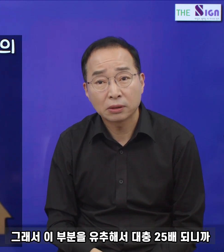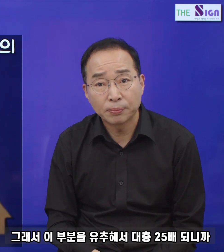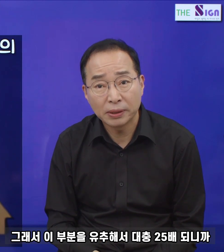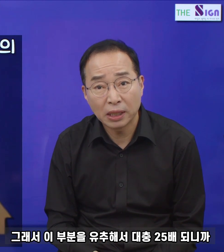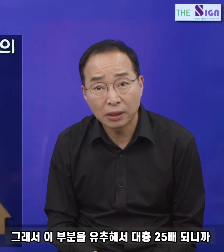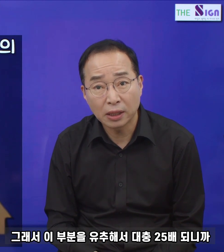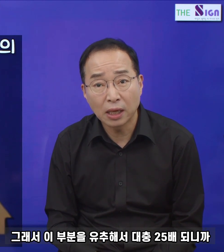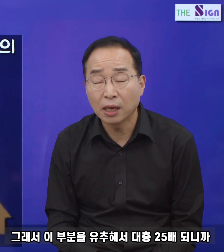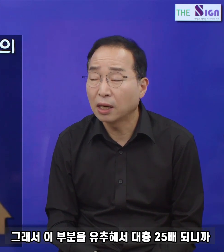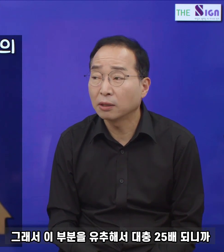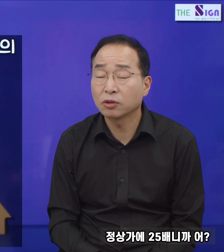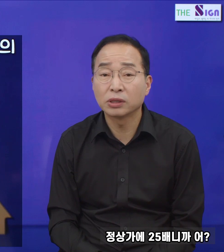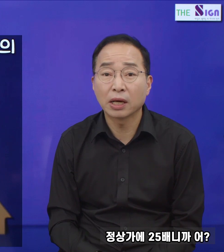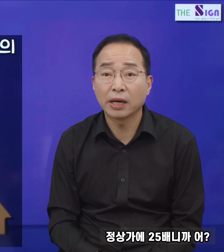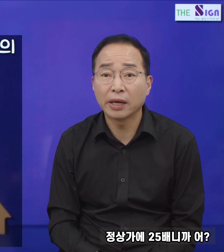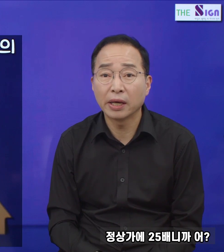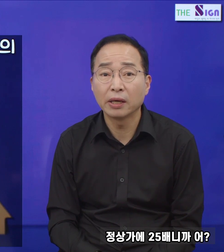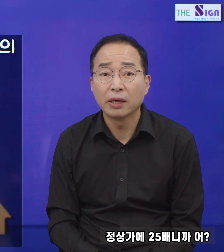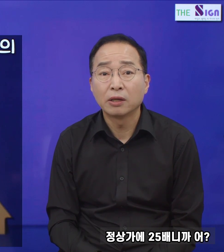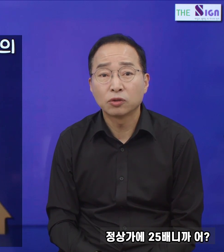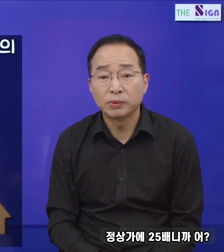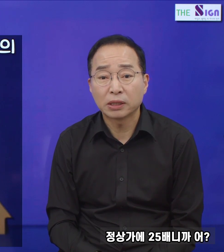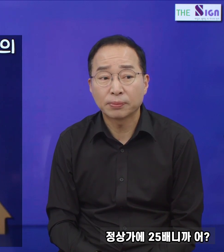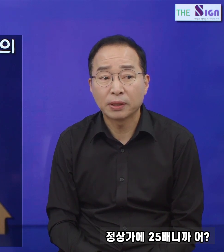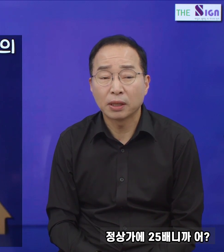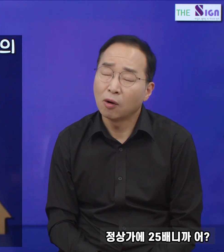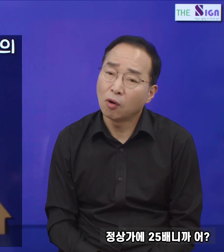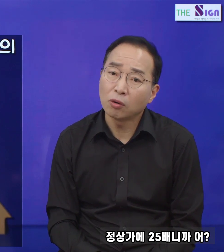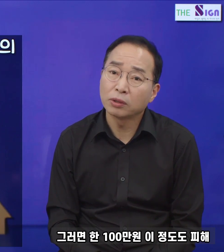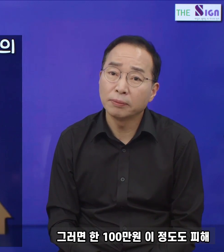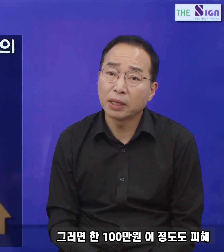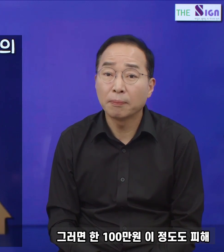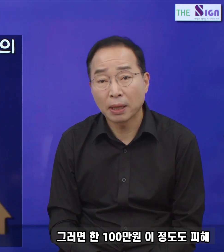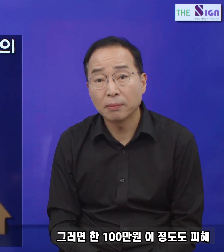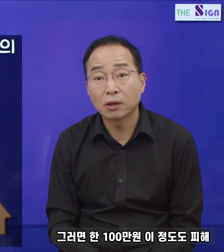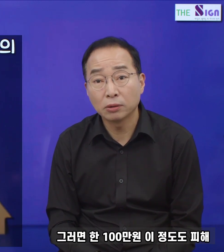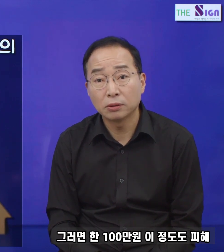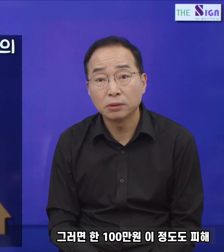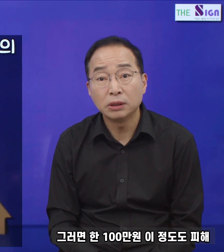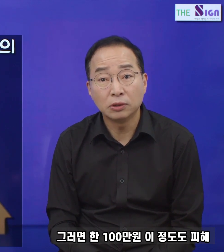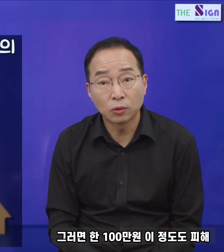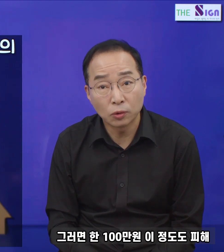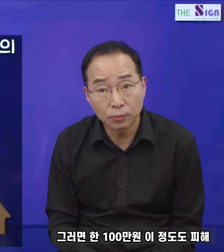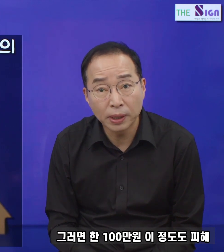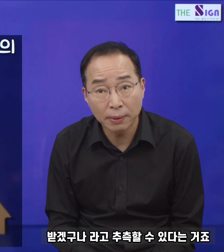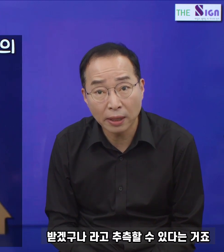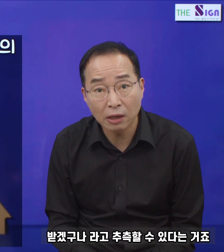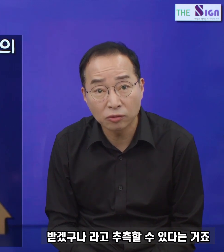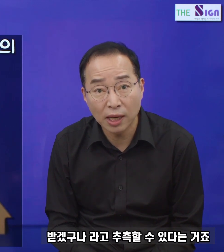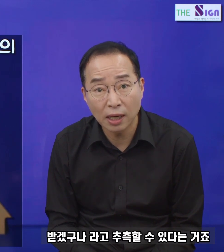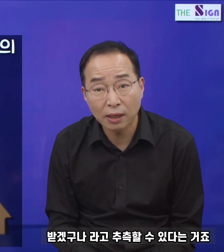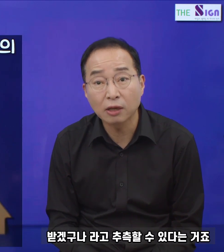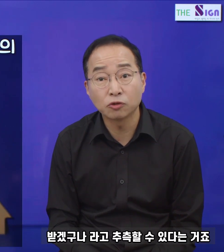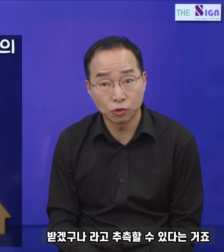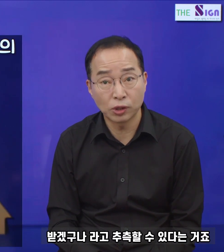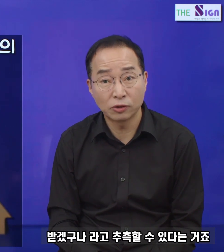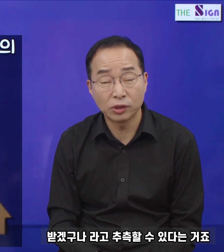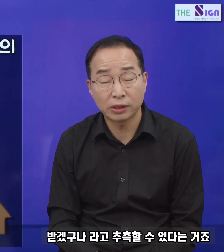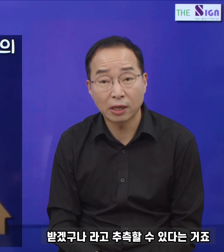25배 되니까 정상가에 25배니까 그러면 한 100만원 이 정도도 피해받겠구나 라고 추측할 수 있다는